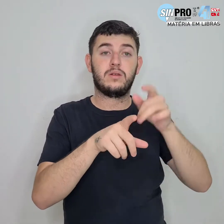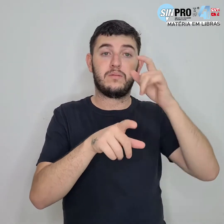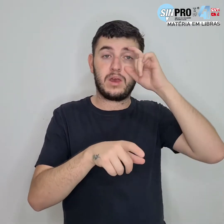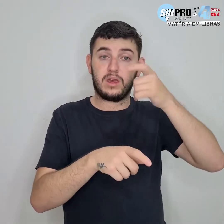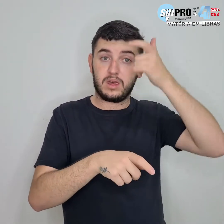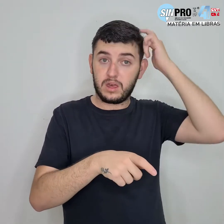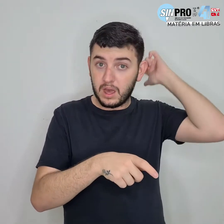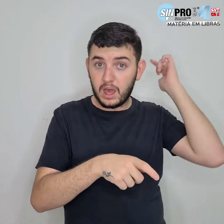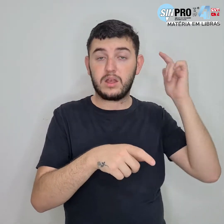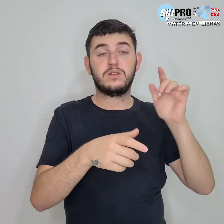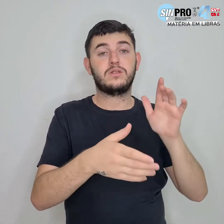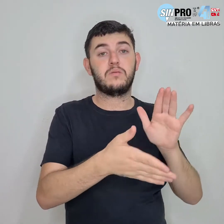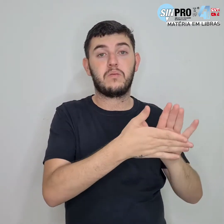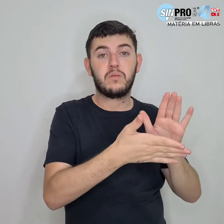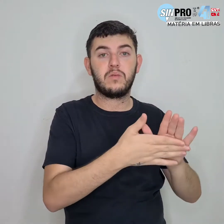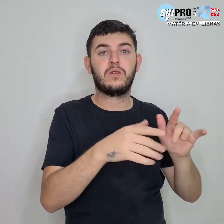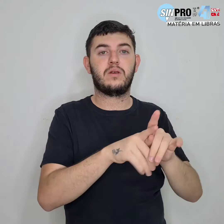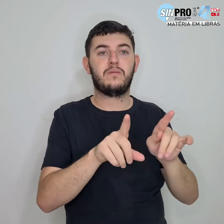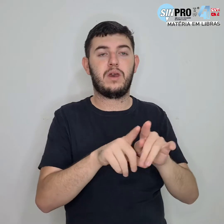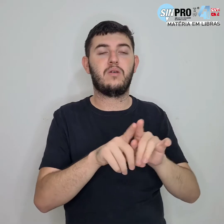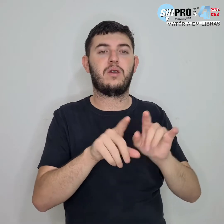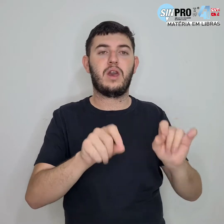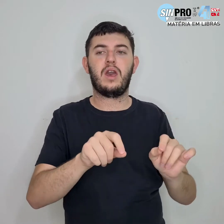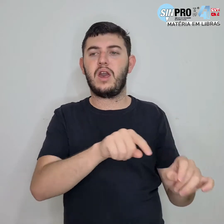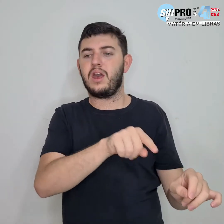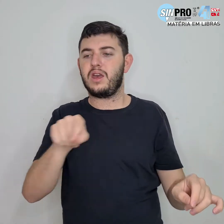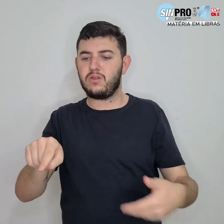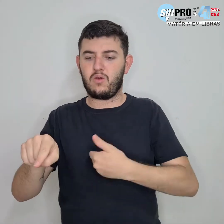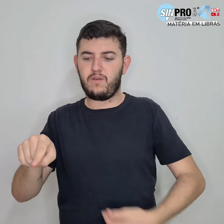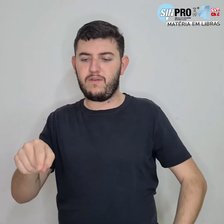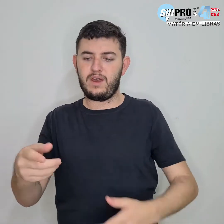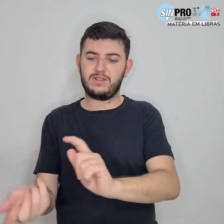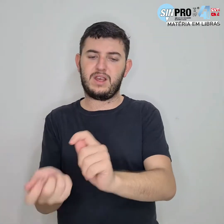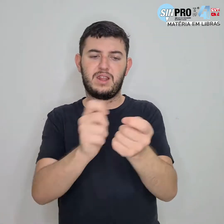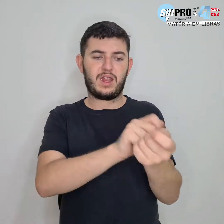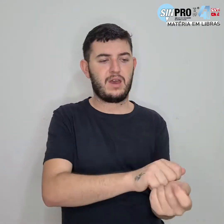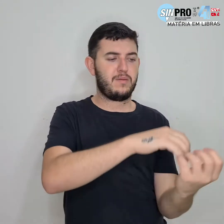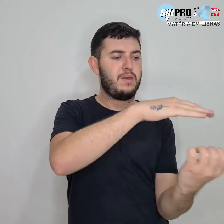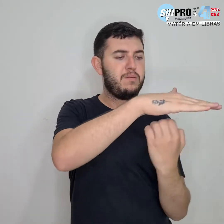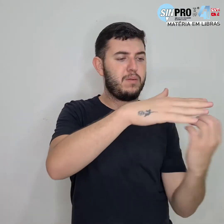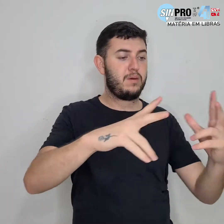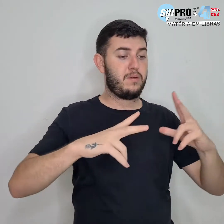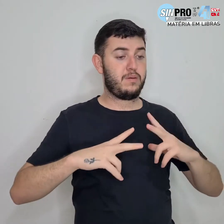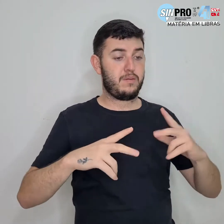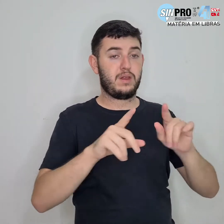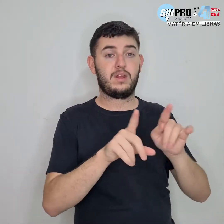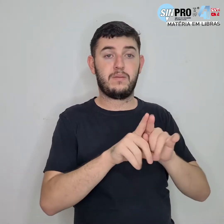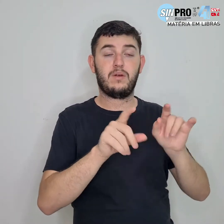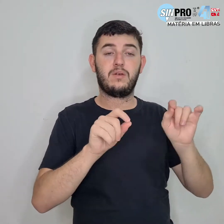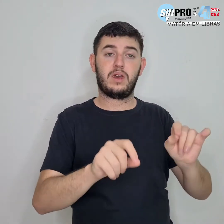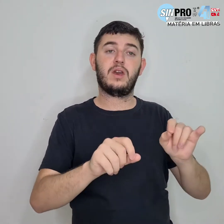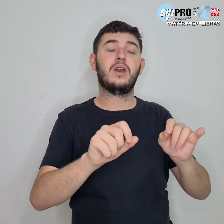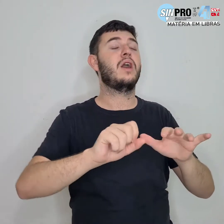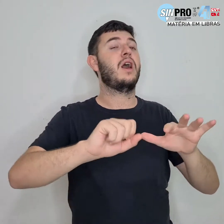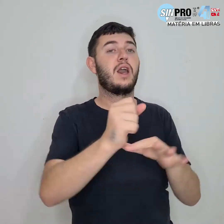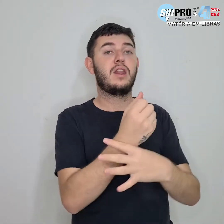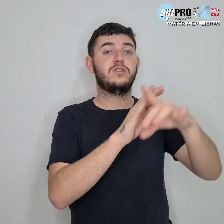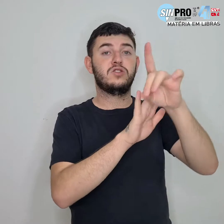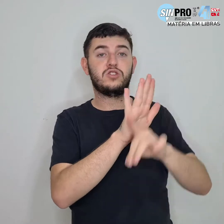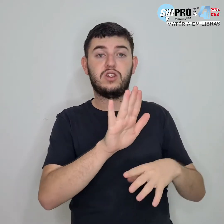setores públicos que desenvolvem atividades garantidoras de direitos essenciais à vida. Pela proposta, se o